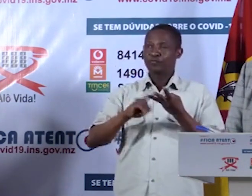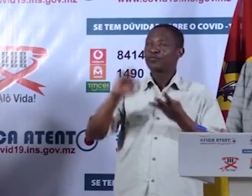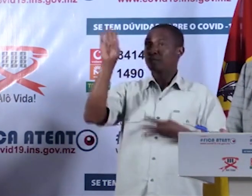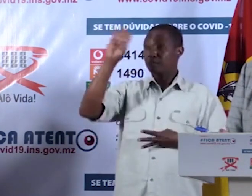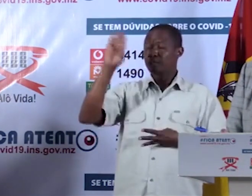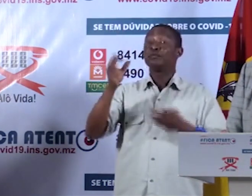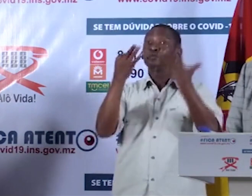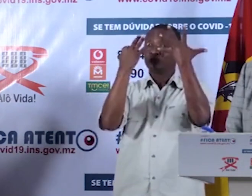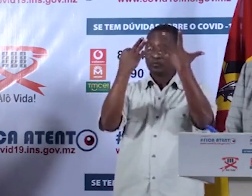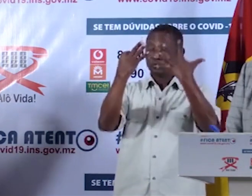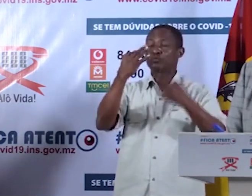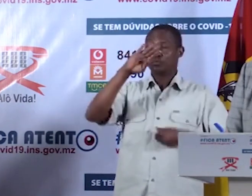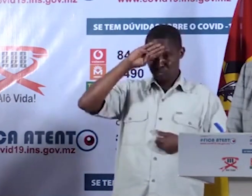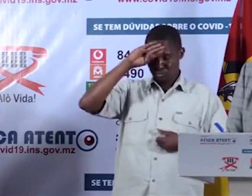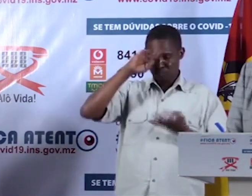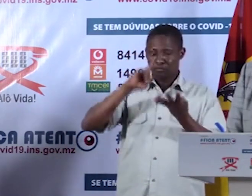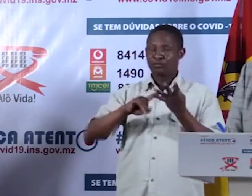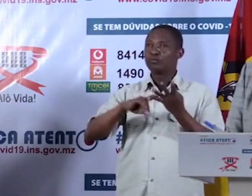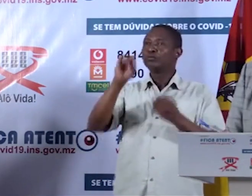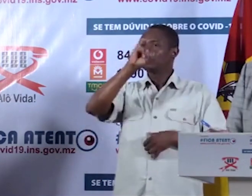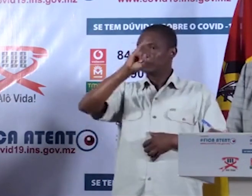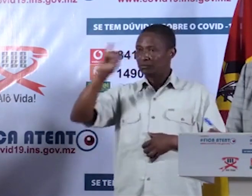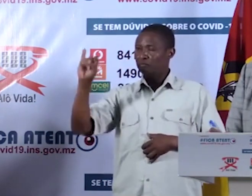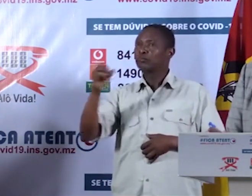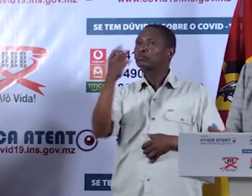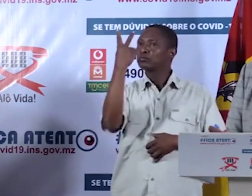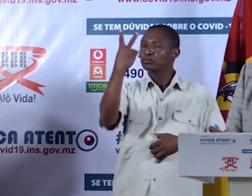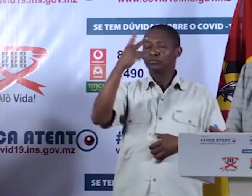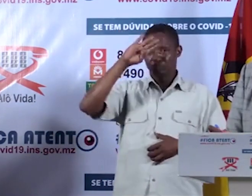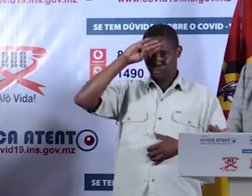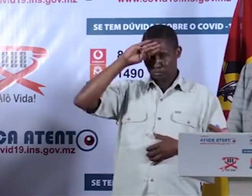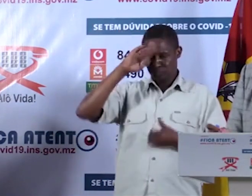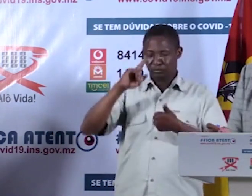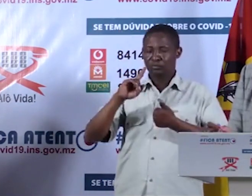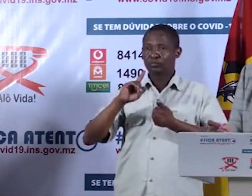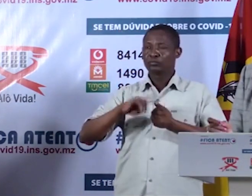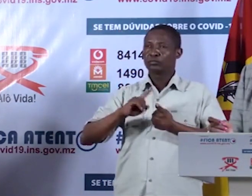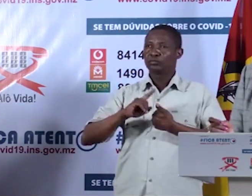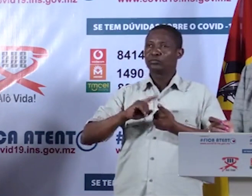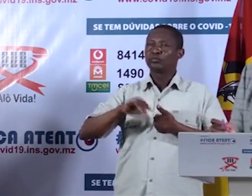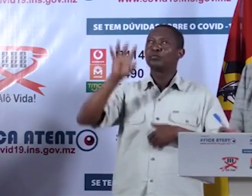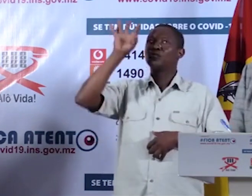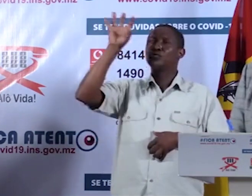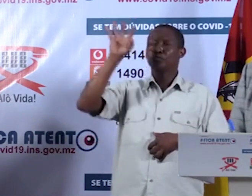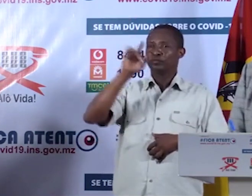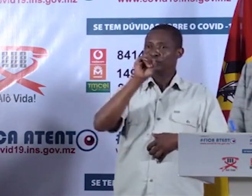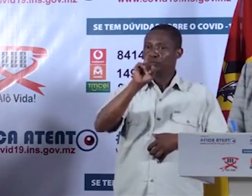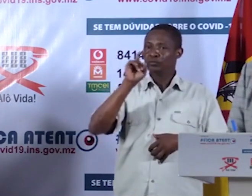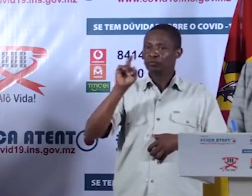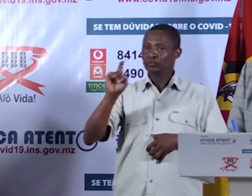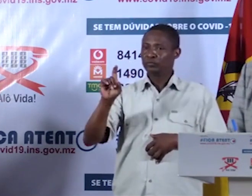8 casos positivos, Inhambane com 2 casos positivos e a província de Gaza